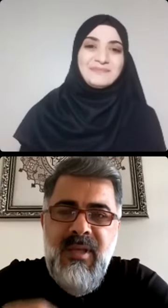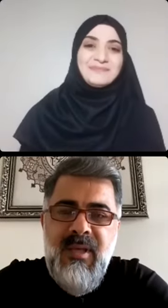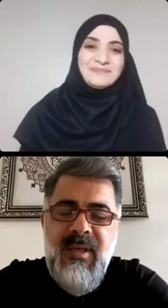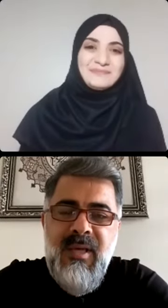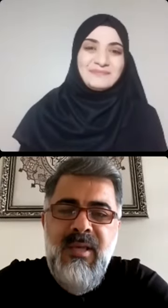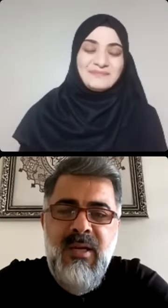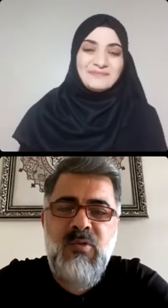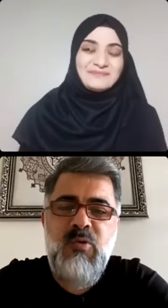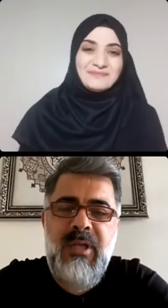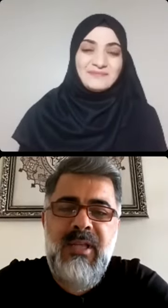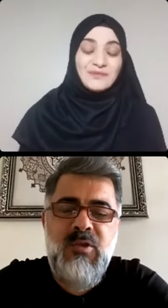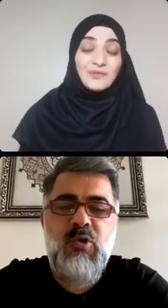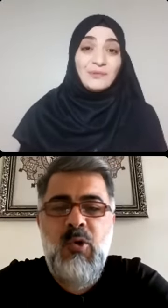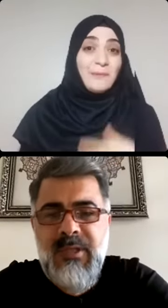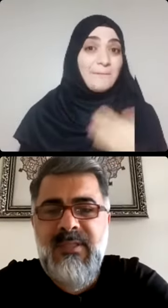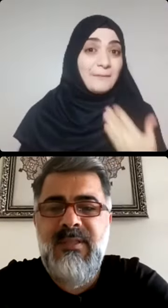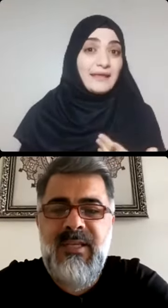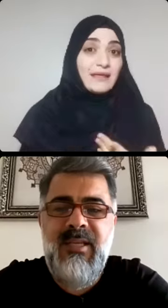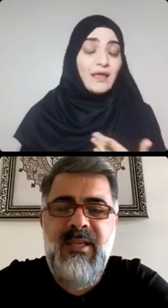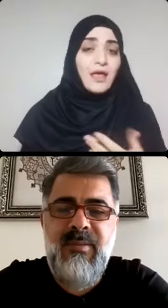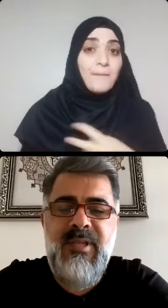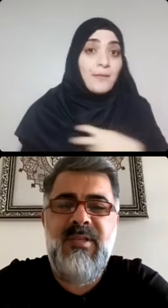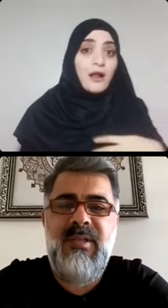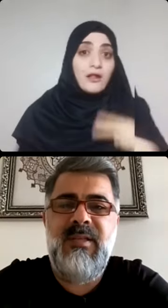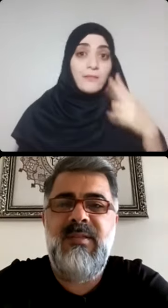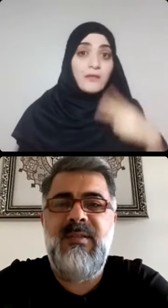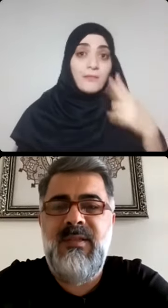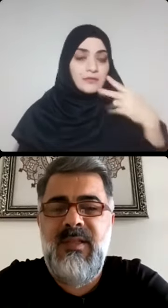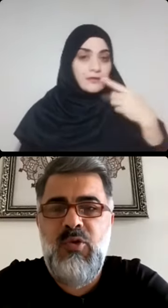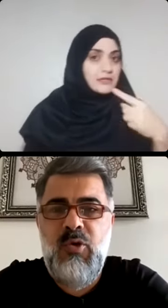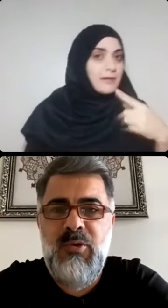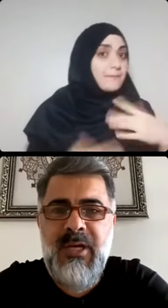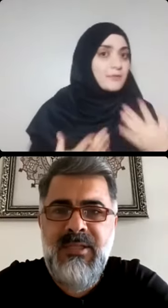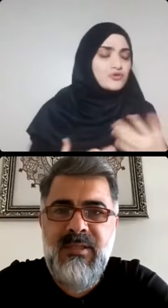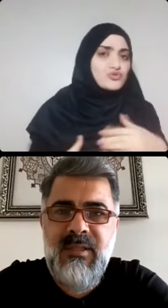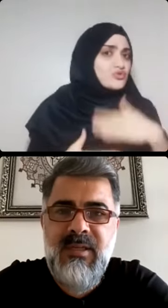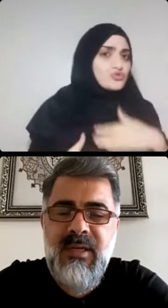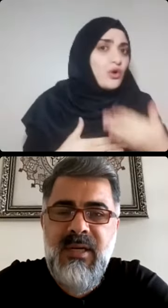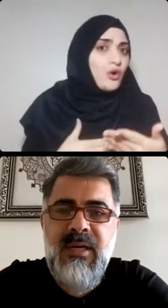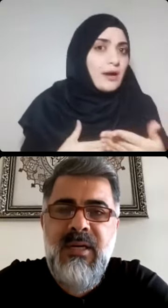Peki, ya Resulallah, sonrasındaki mescit hangisidir diye sordular.